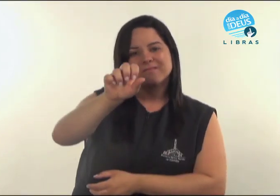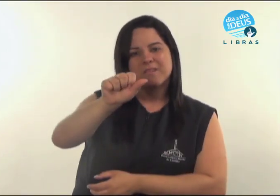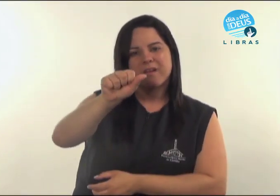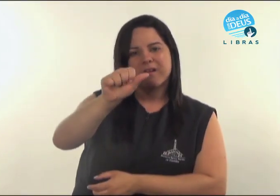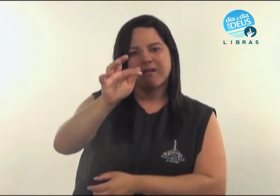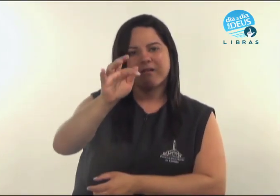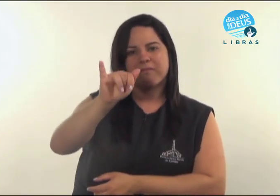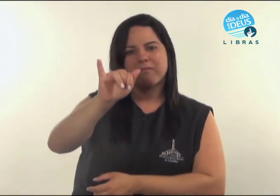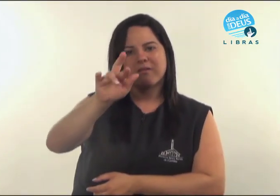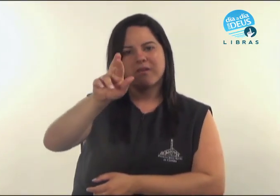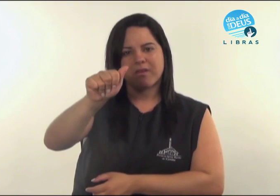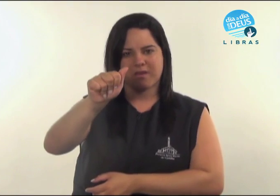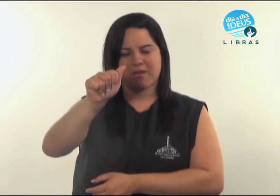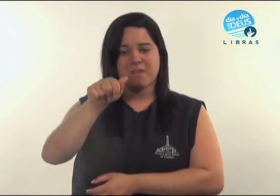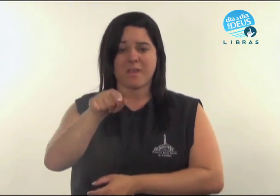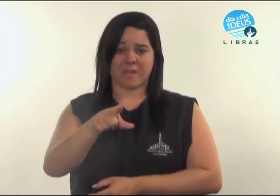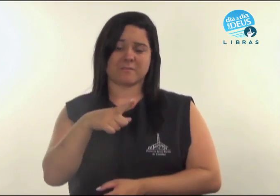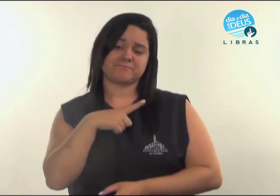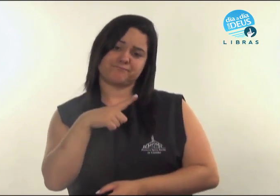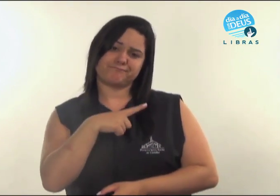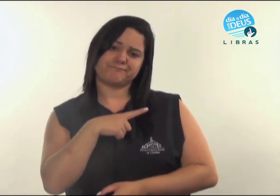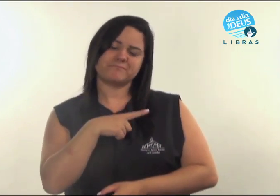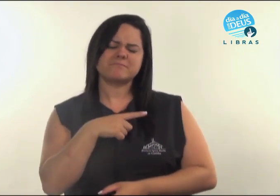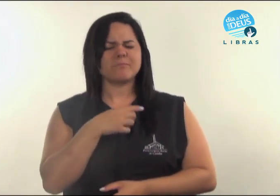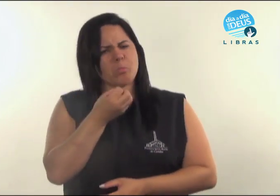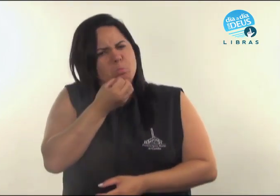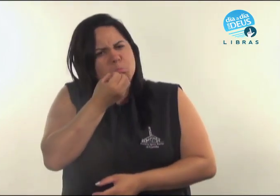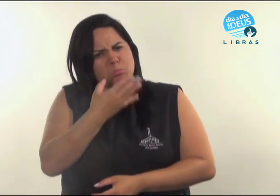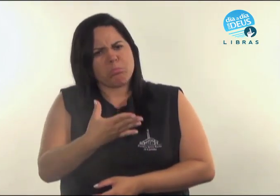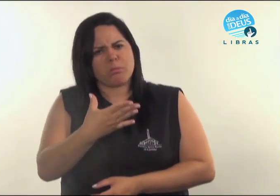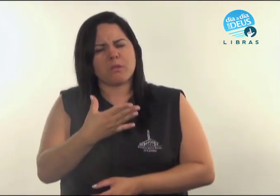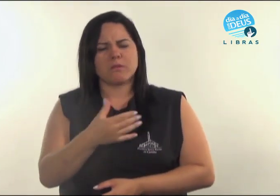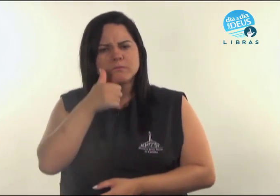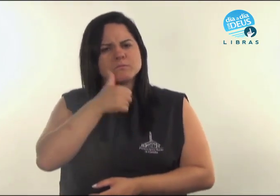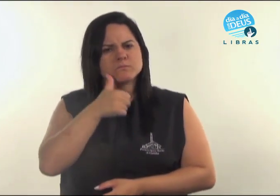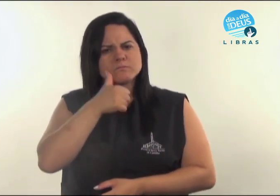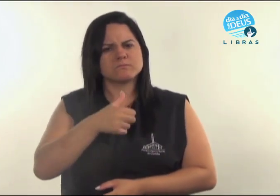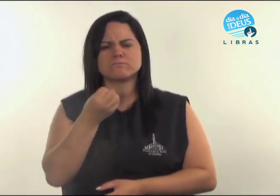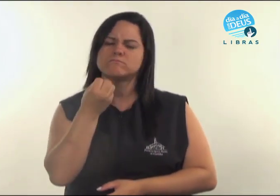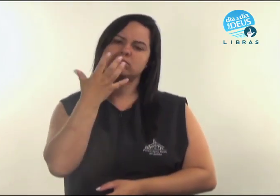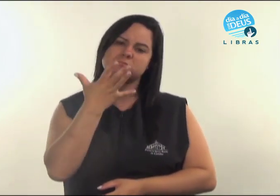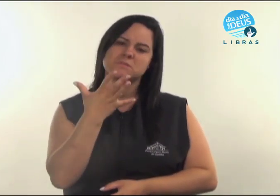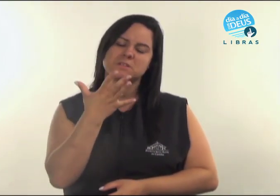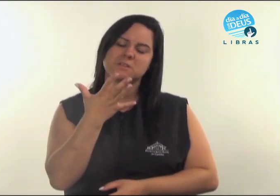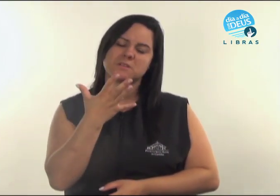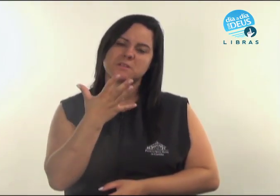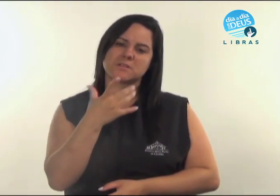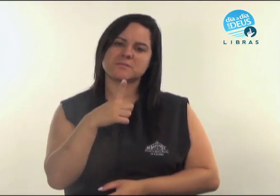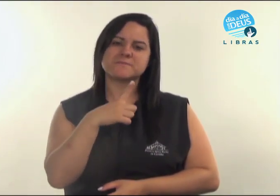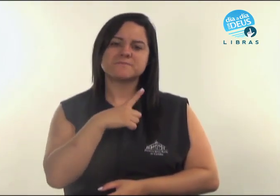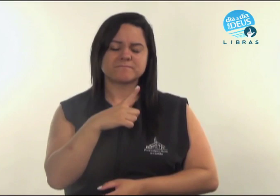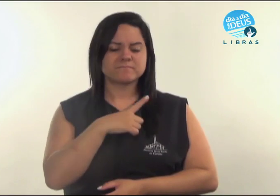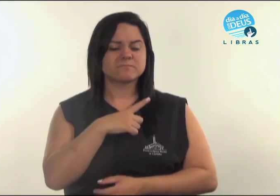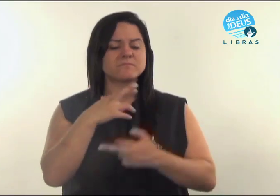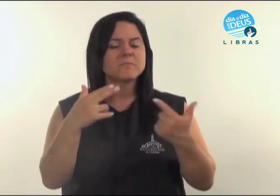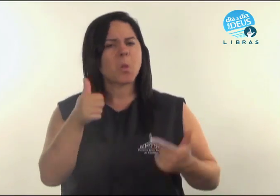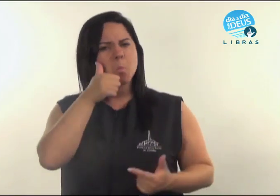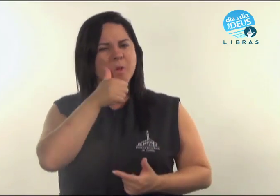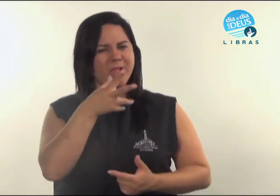E Safira exibe uma das grandes qualidades de toda mulher. Se tem uma coisa bonita na